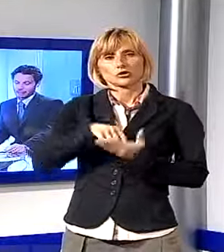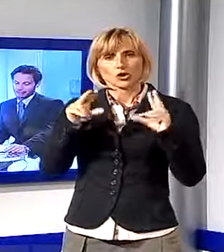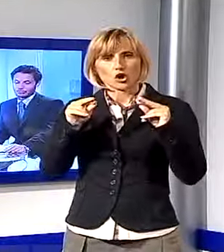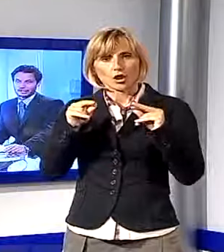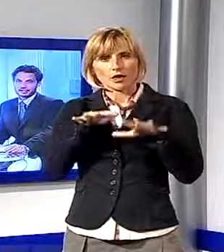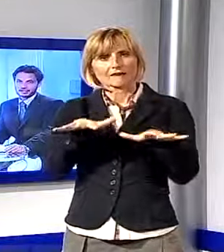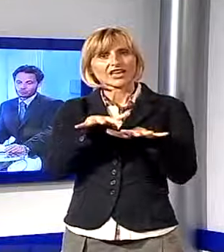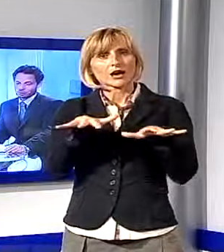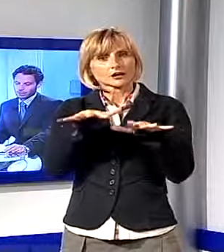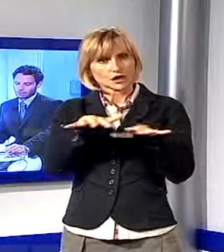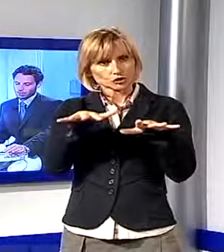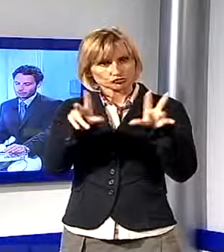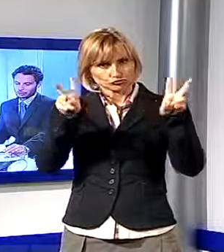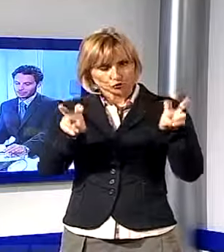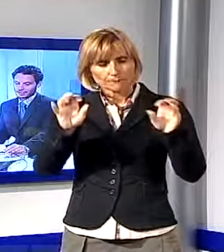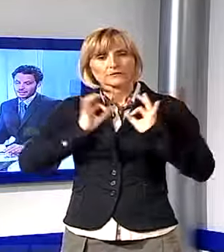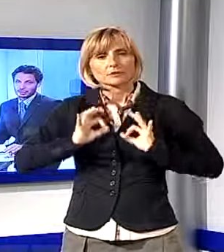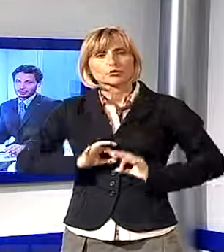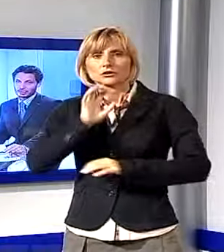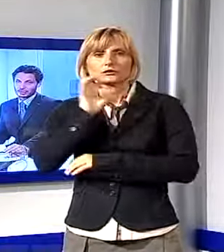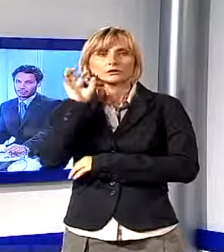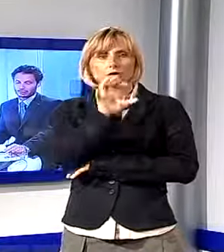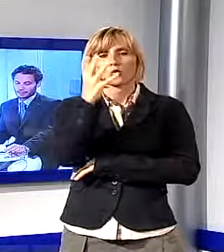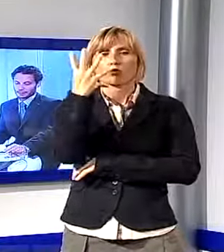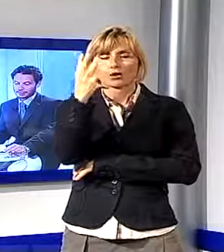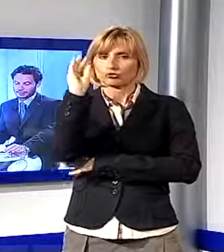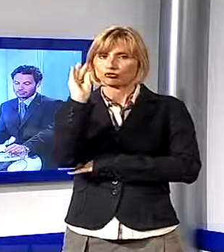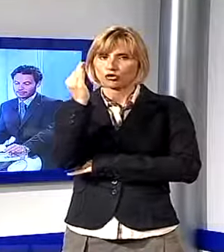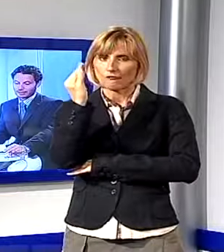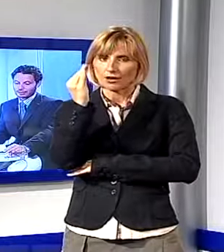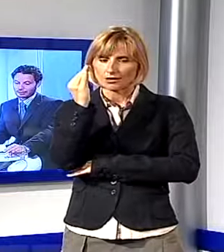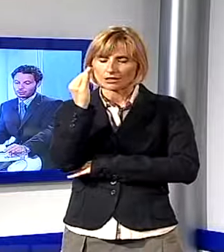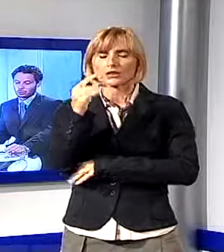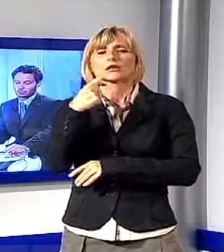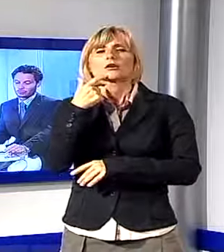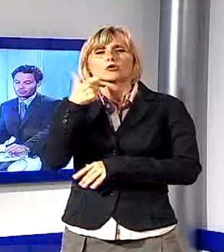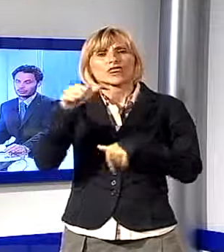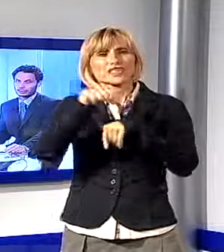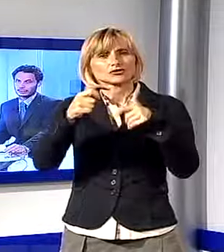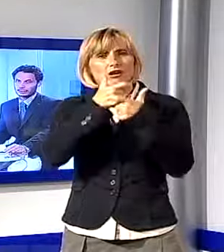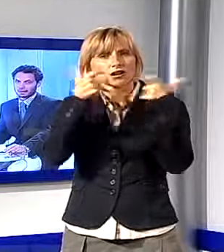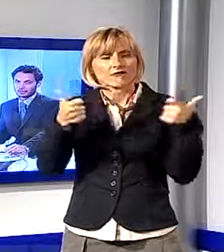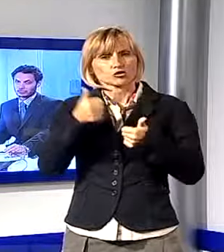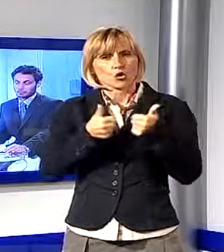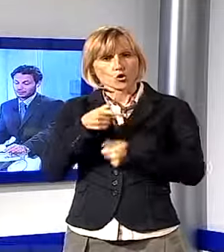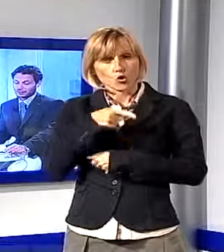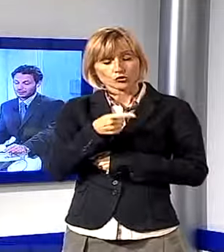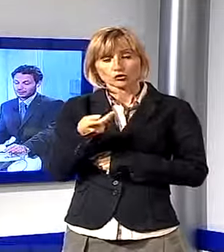la polizia ha denunciato 4 giovani viareggini con l'accusa di lesioni aggravate in concorso. Tutti, l'età compresa fra i